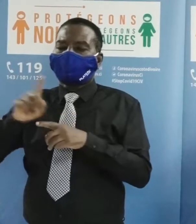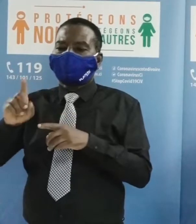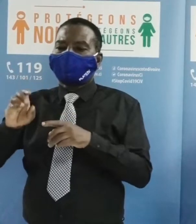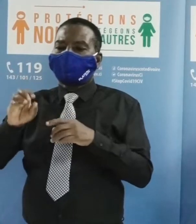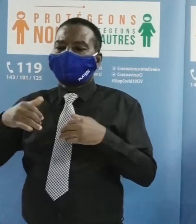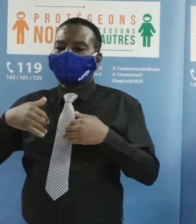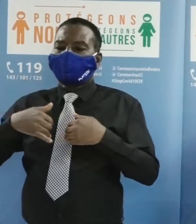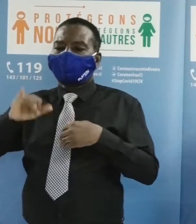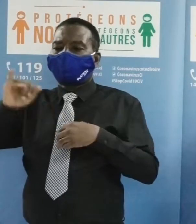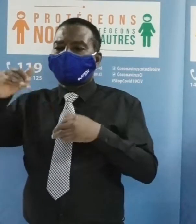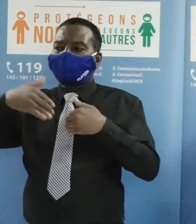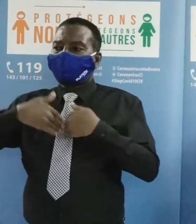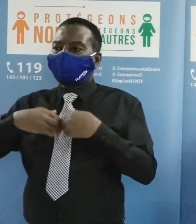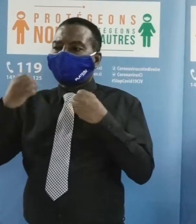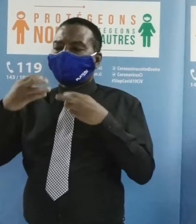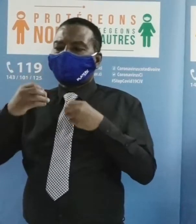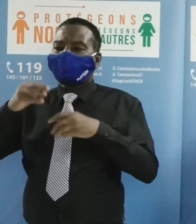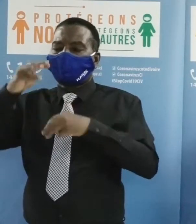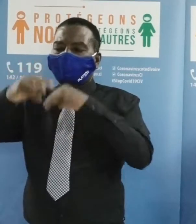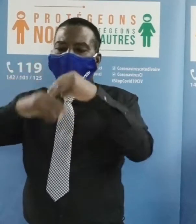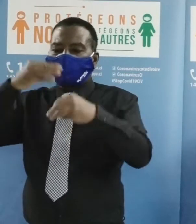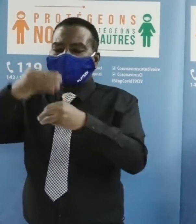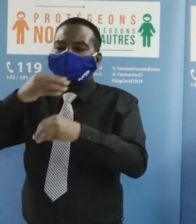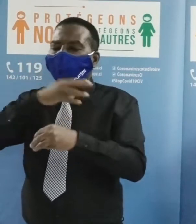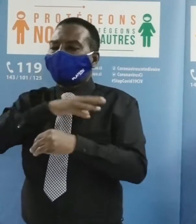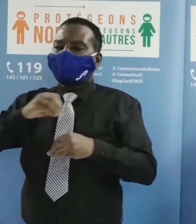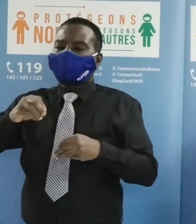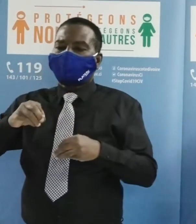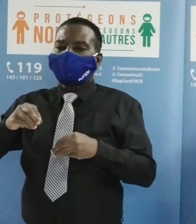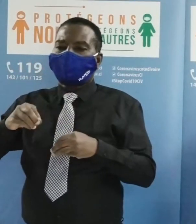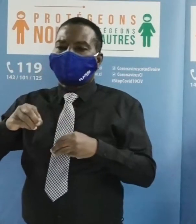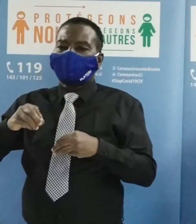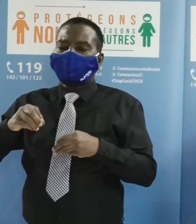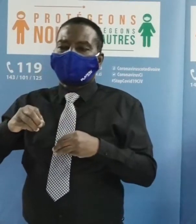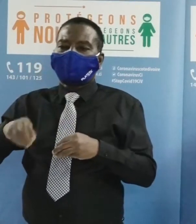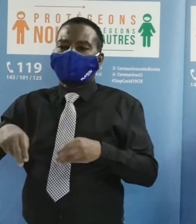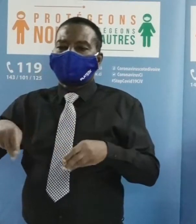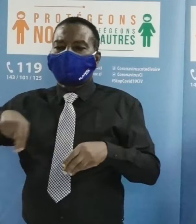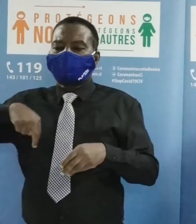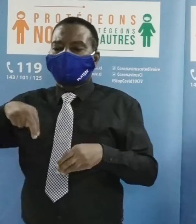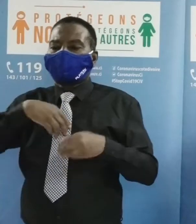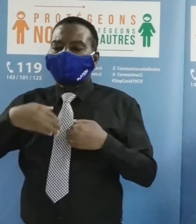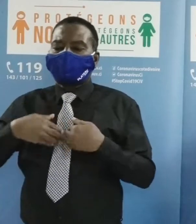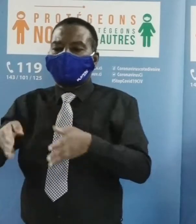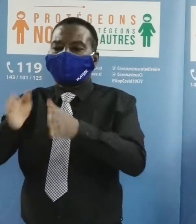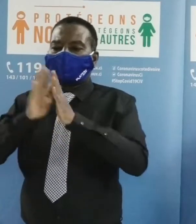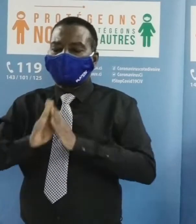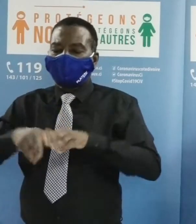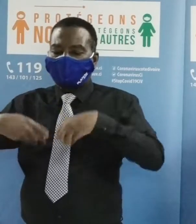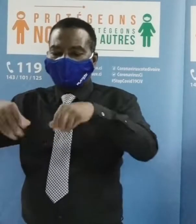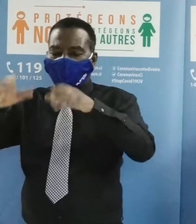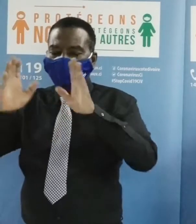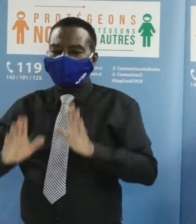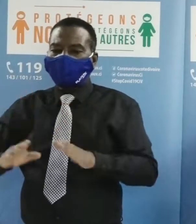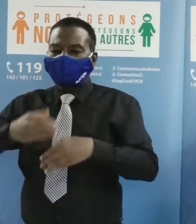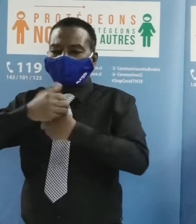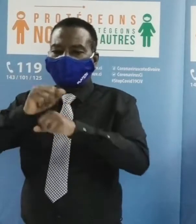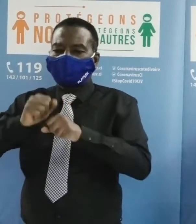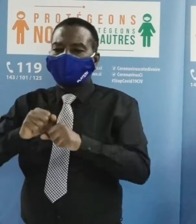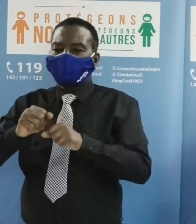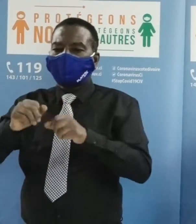les marchés bien que nous ayons demandé à nos commerçants d'essayer de créer une certaine